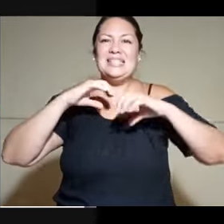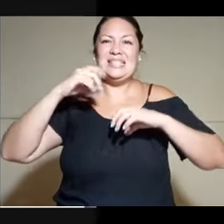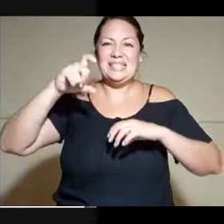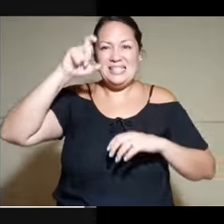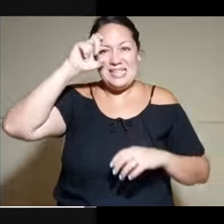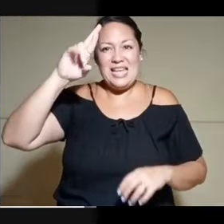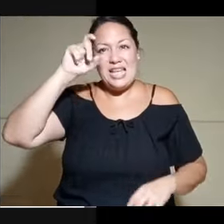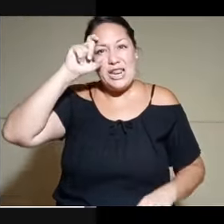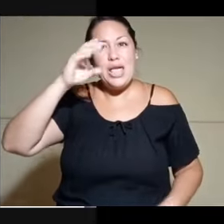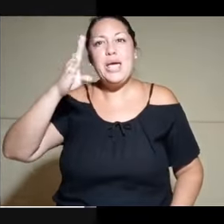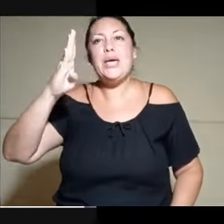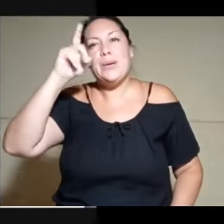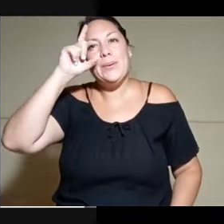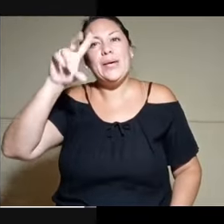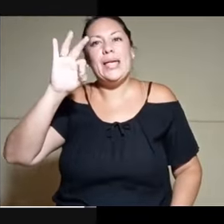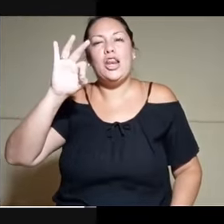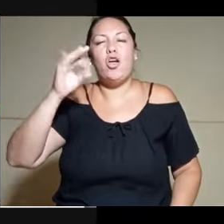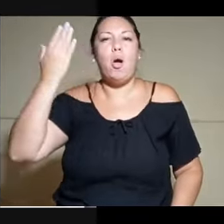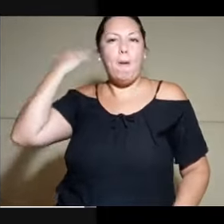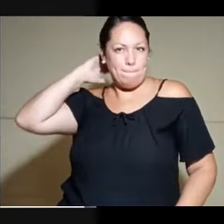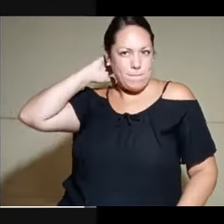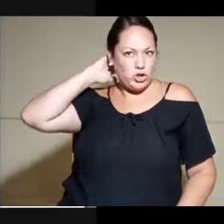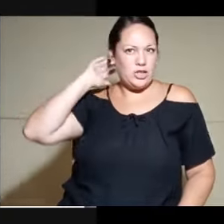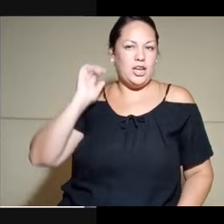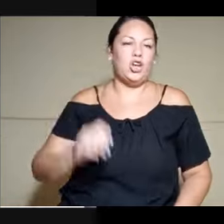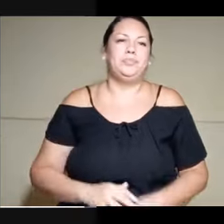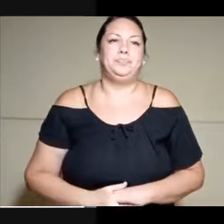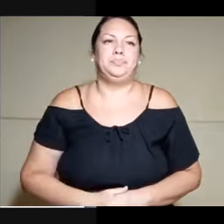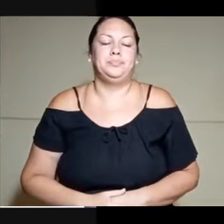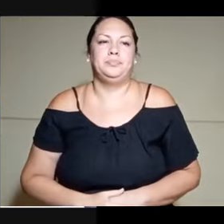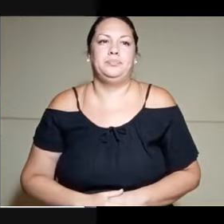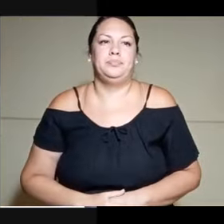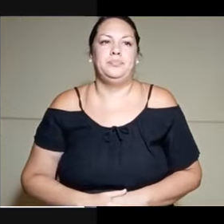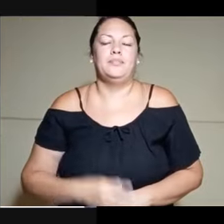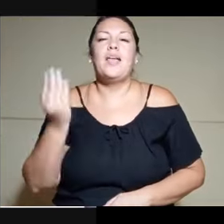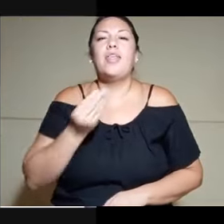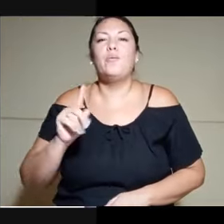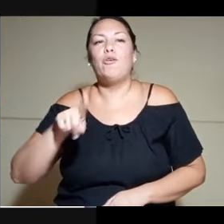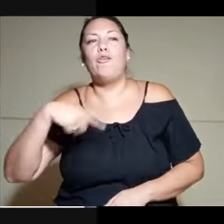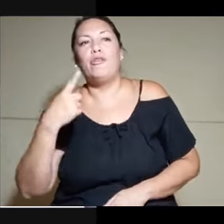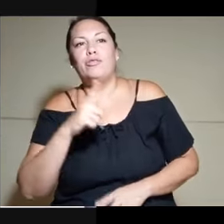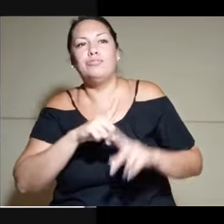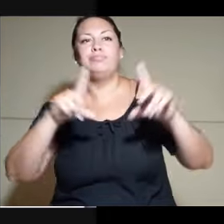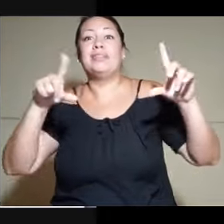lo tenemos en la parte de atrás, nunca lo vamos a poder ver adelante. El cerebelo lo tenemos en el occipital, en el hueso occipital, ahí lo tenemos.